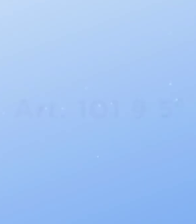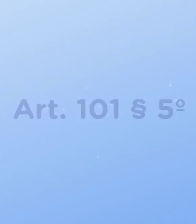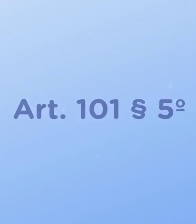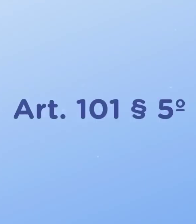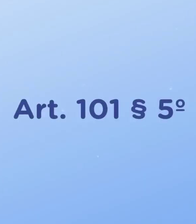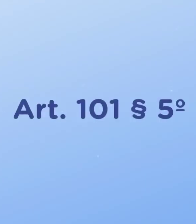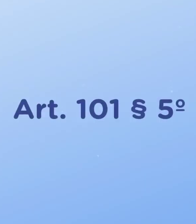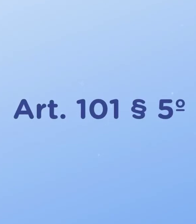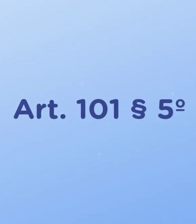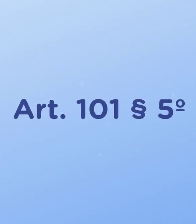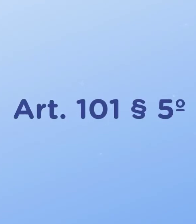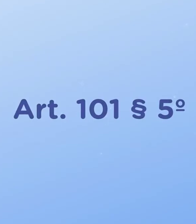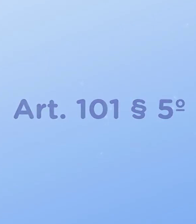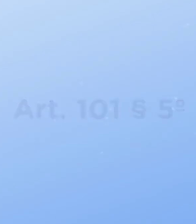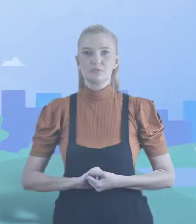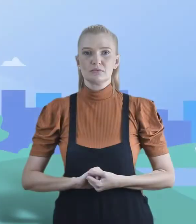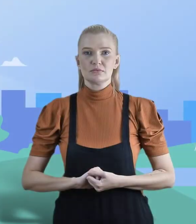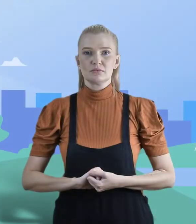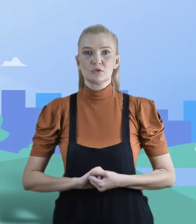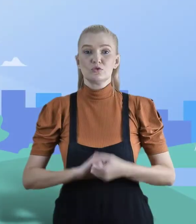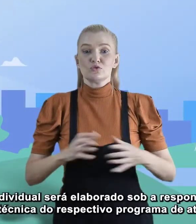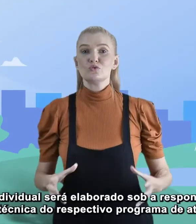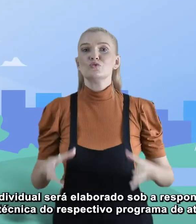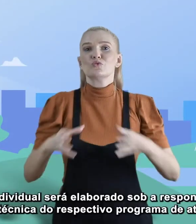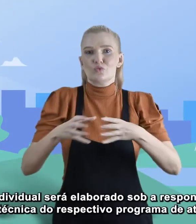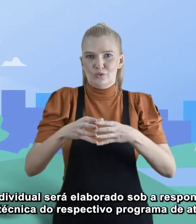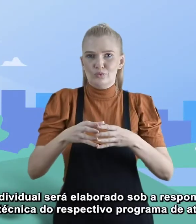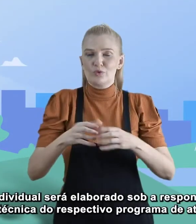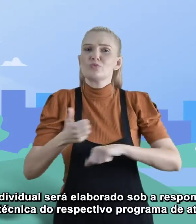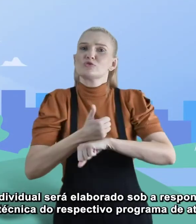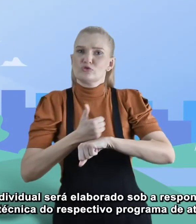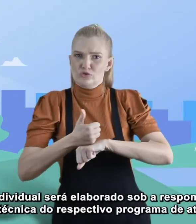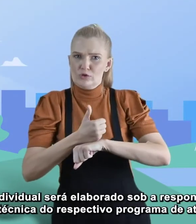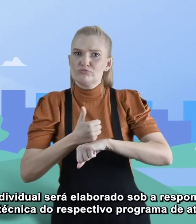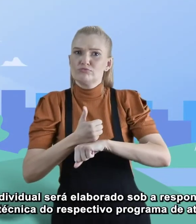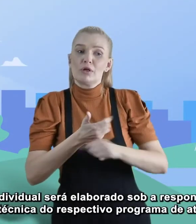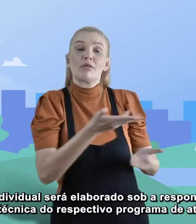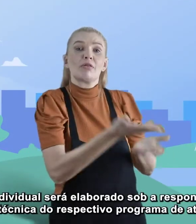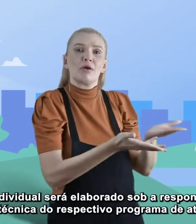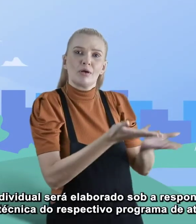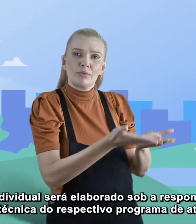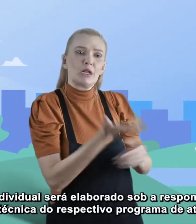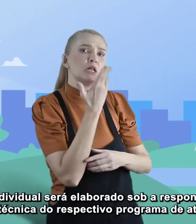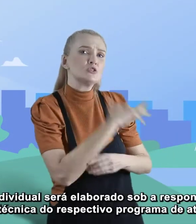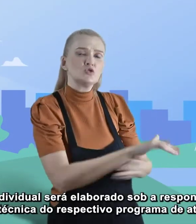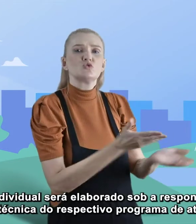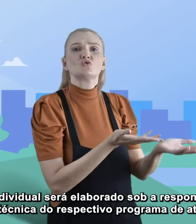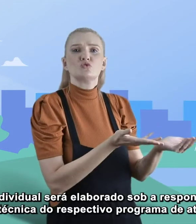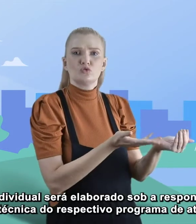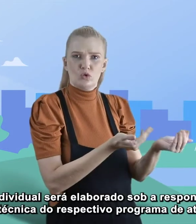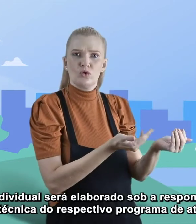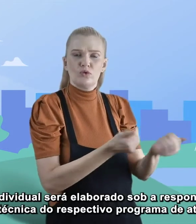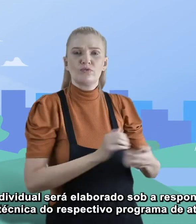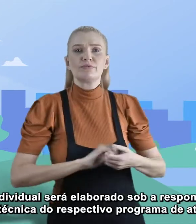Artigo 101, parágrafo 5º. O plano individual será elaborado sob a responsabilidade da equipe técnica